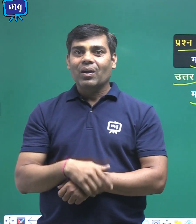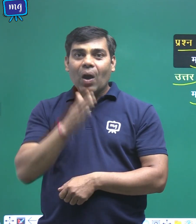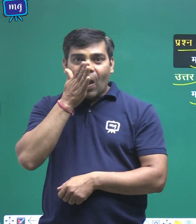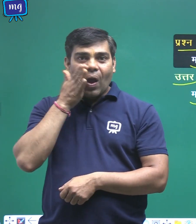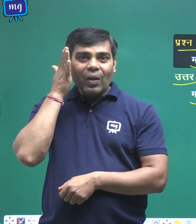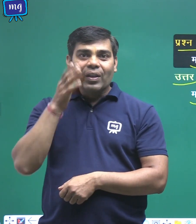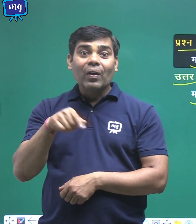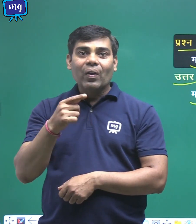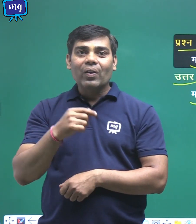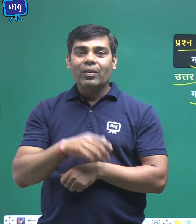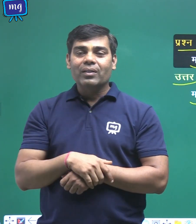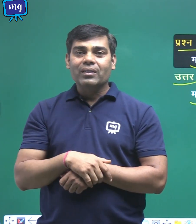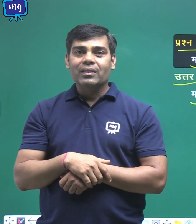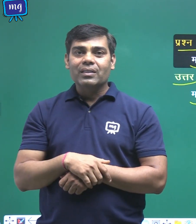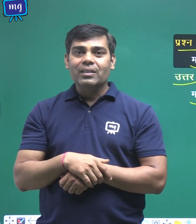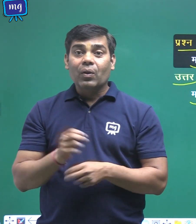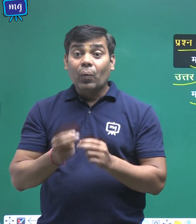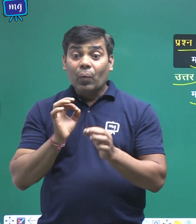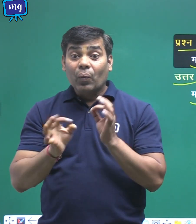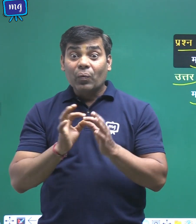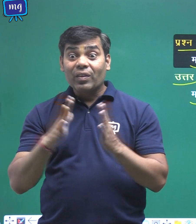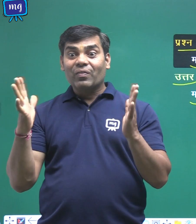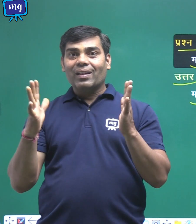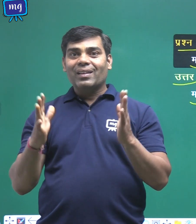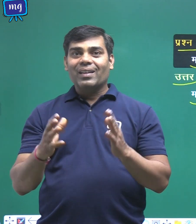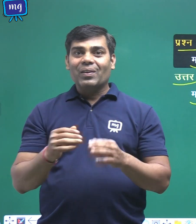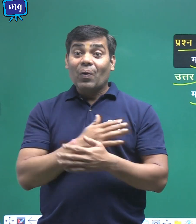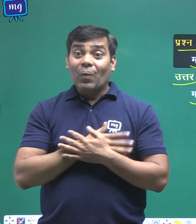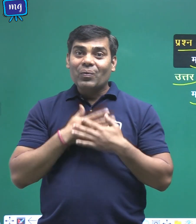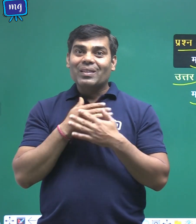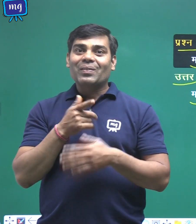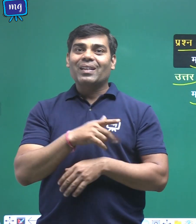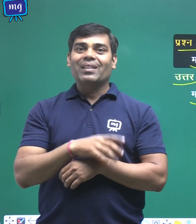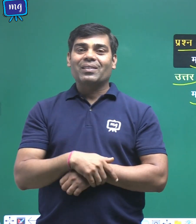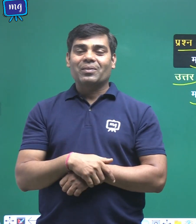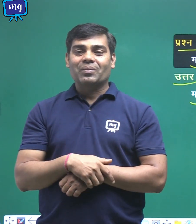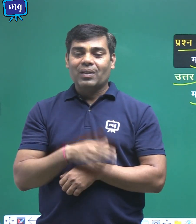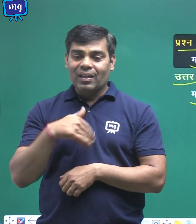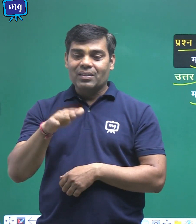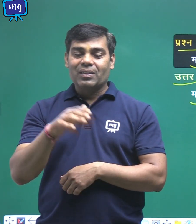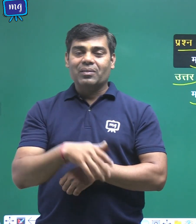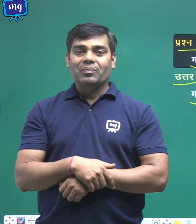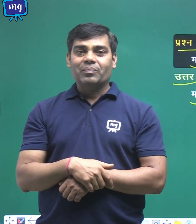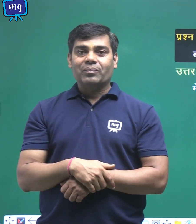और दिवाली के उत्सव के। आगे चलें।